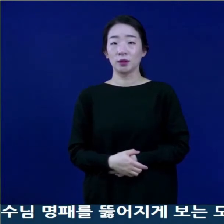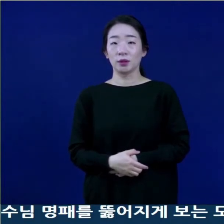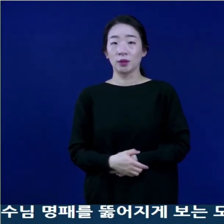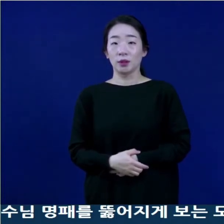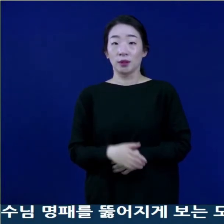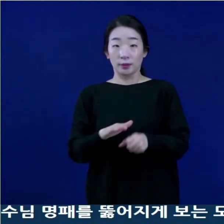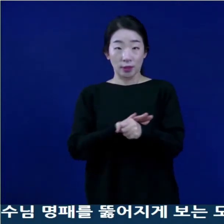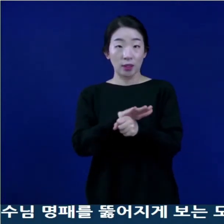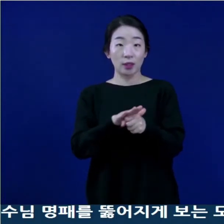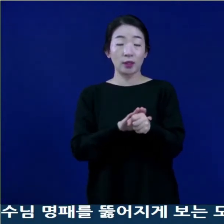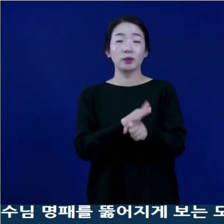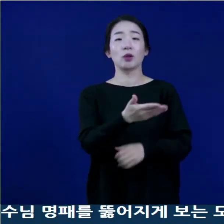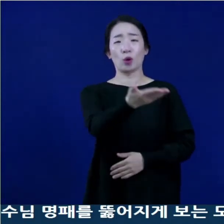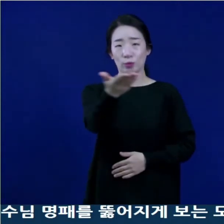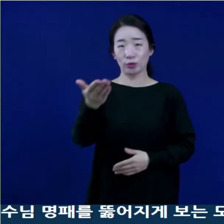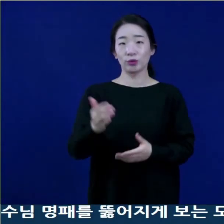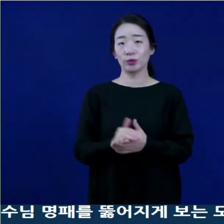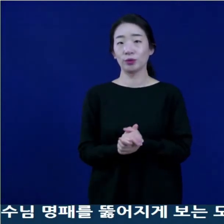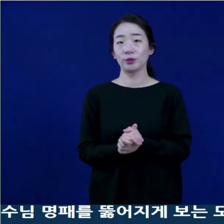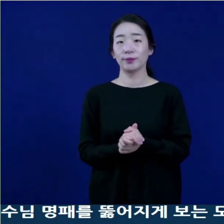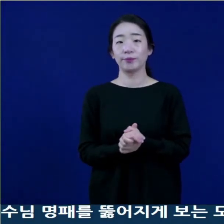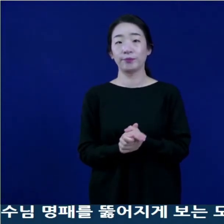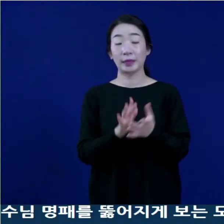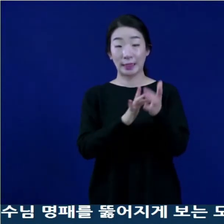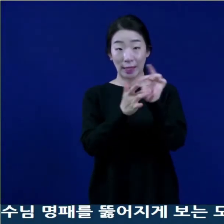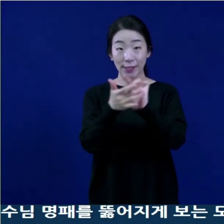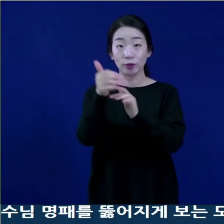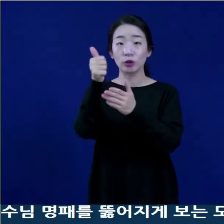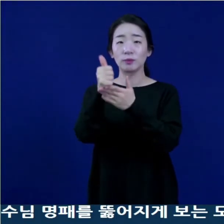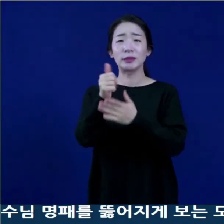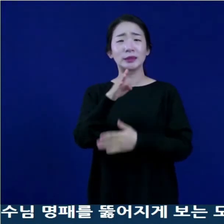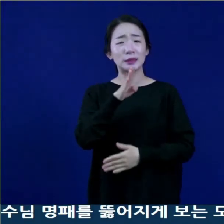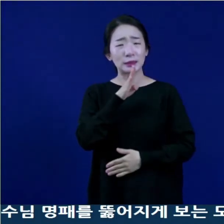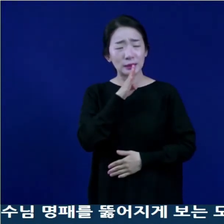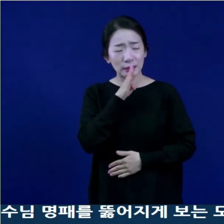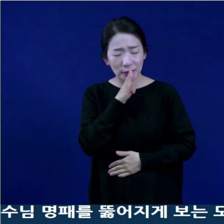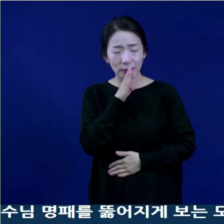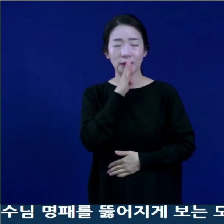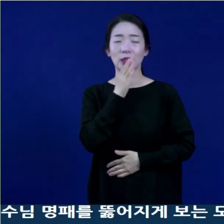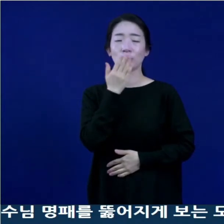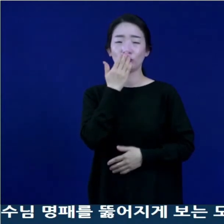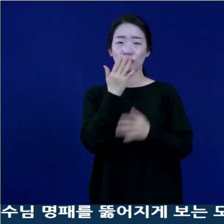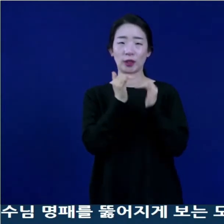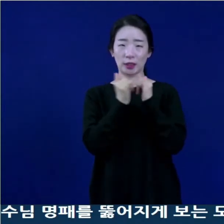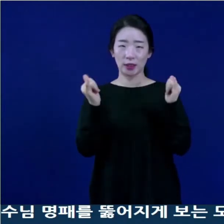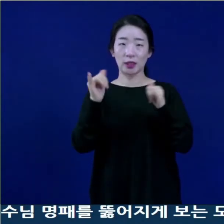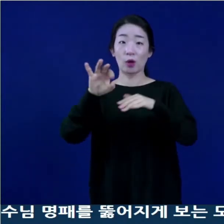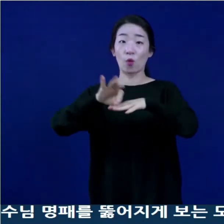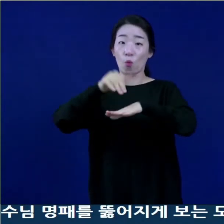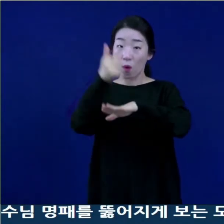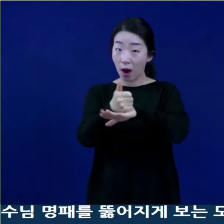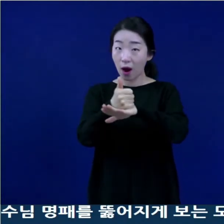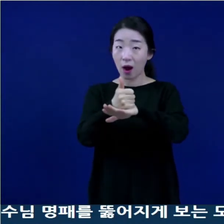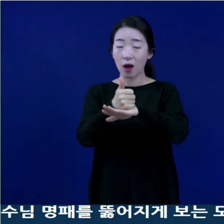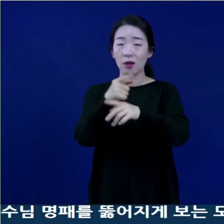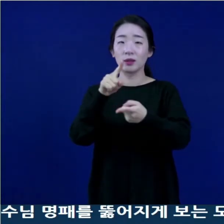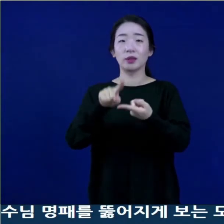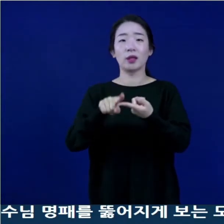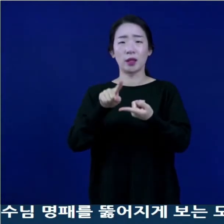사랑하는 여러분, 예수님이 진짜 유대인의 왕이라는 사실을 우리